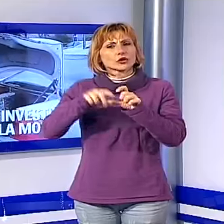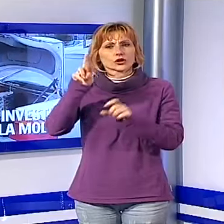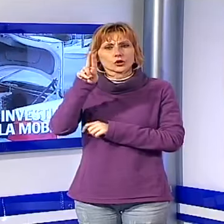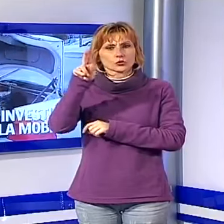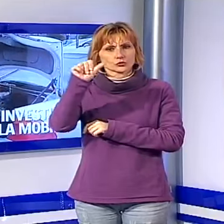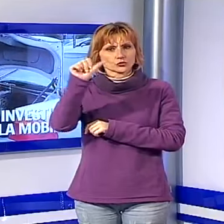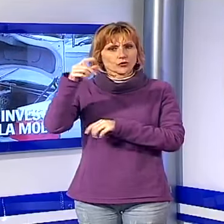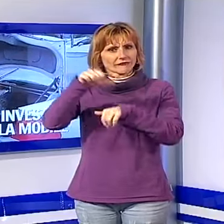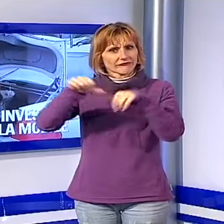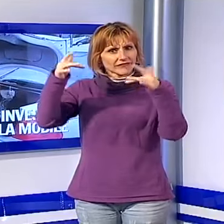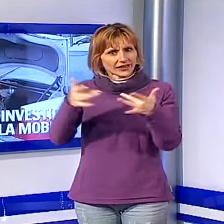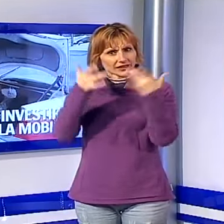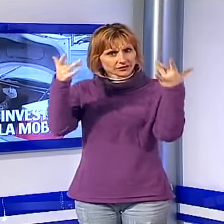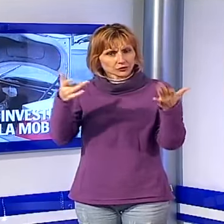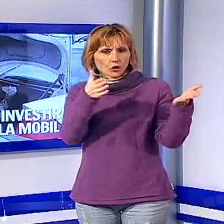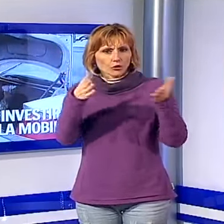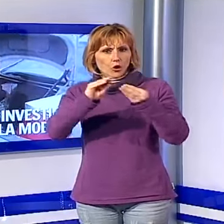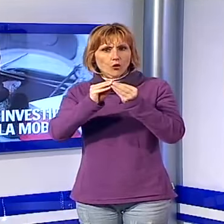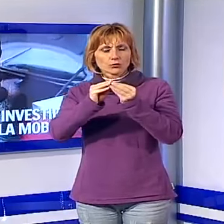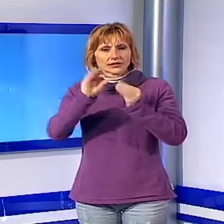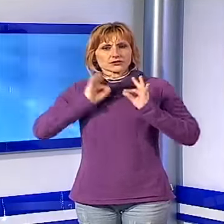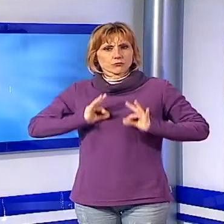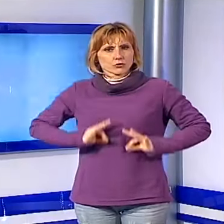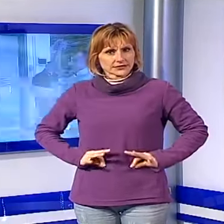ferito nel corso di un'operazione di polizia.